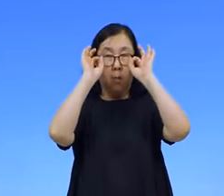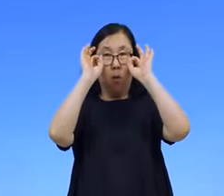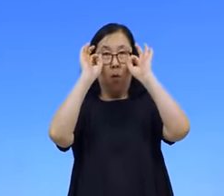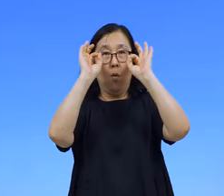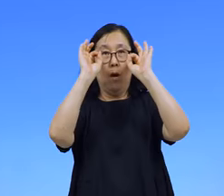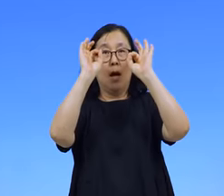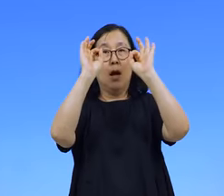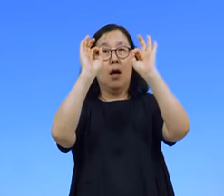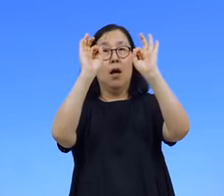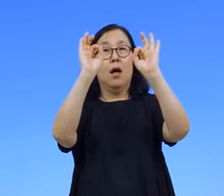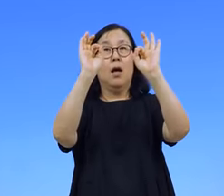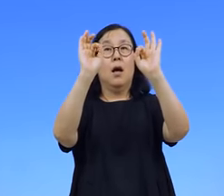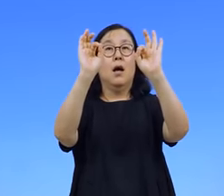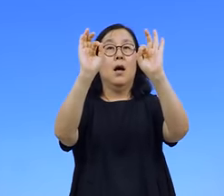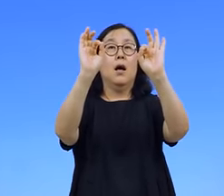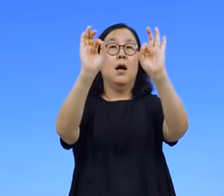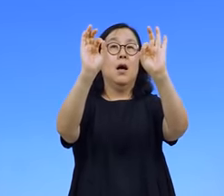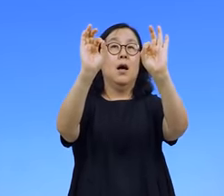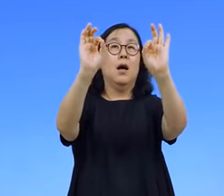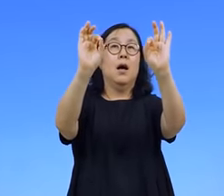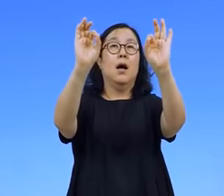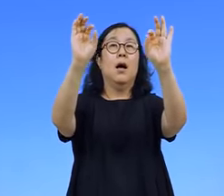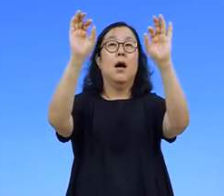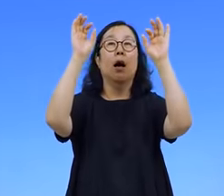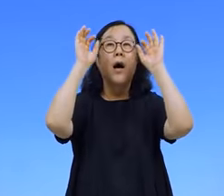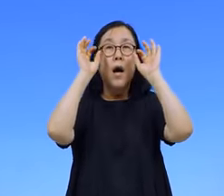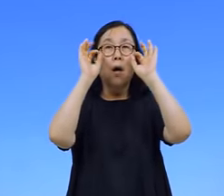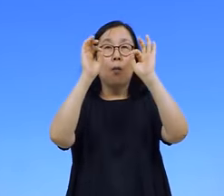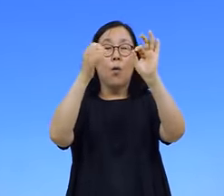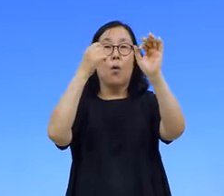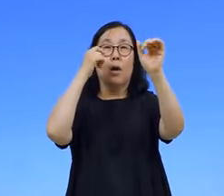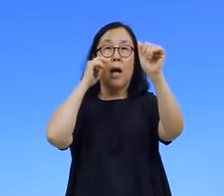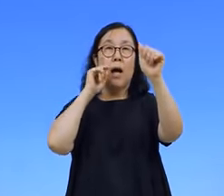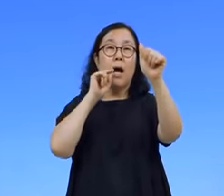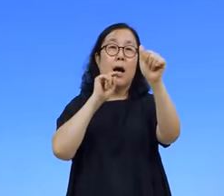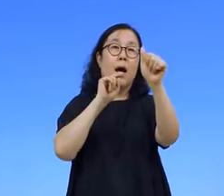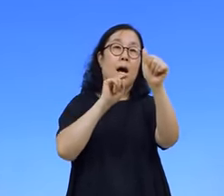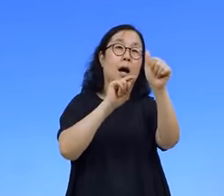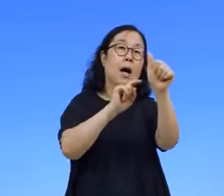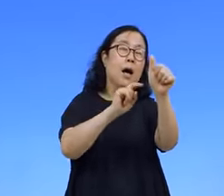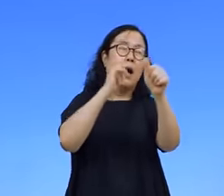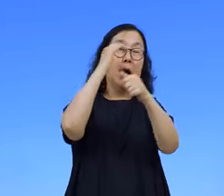연약한 우리 모습을 주님 앞에 가져가기 원합니다. 보라